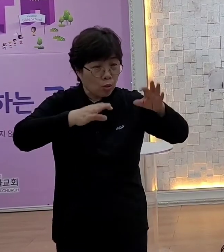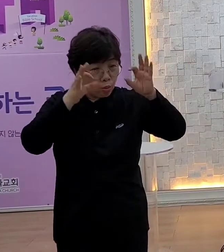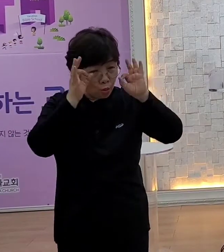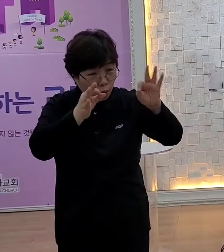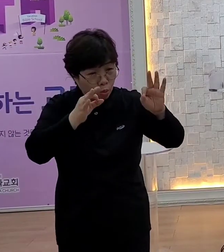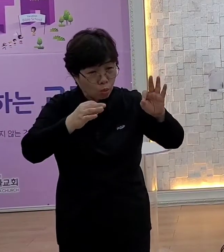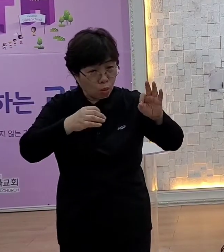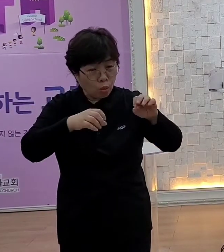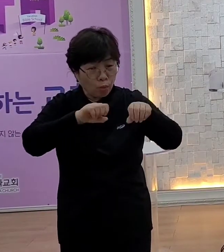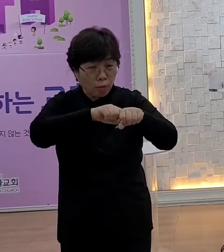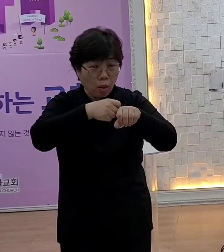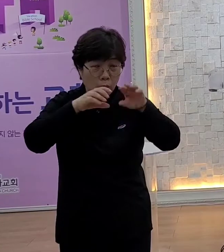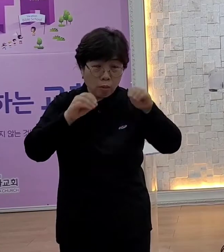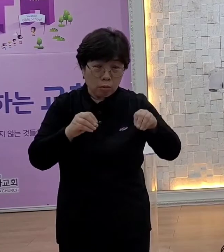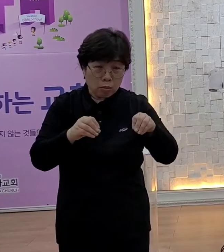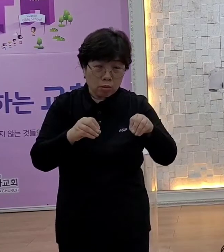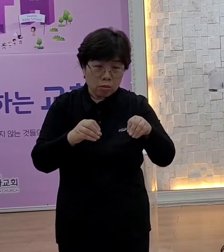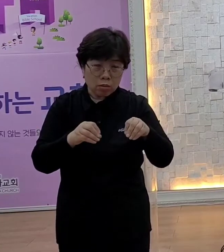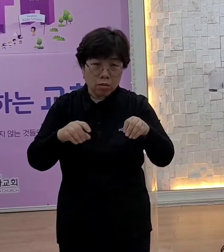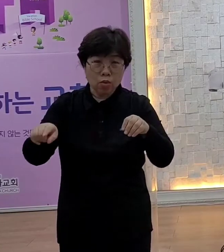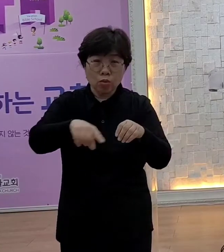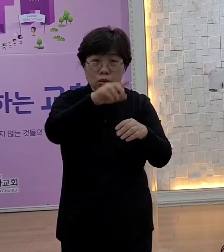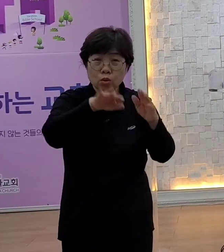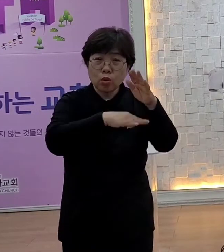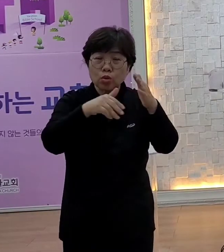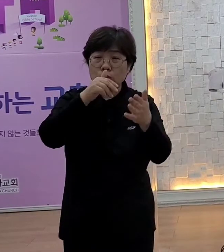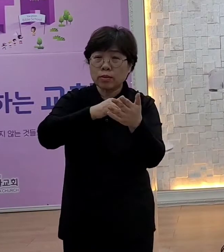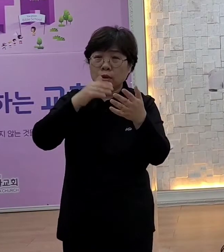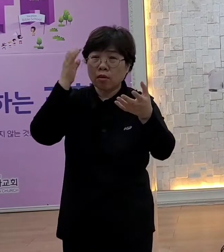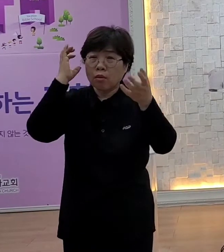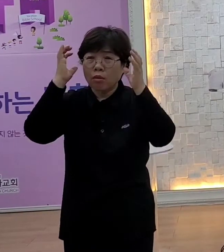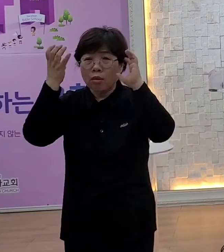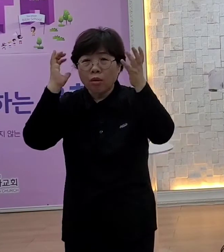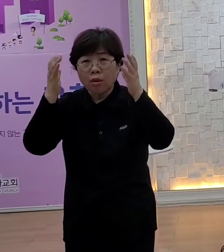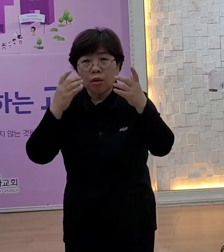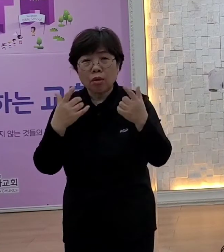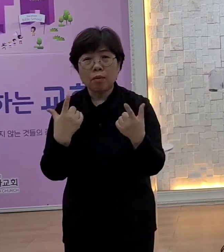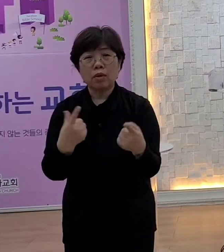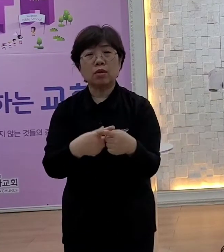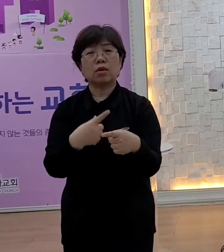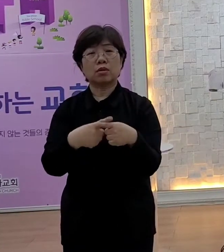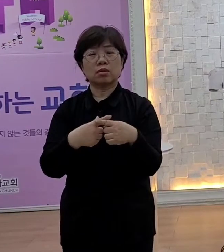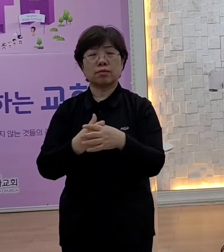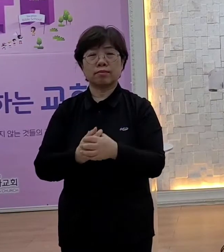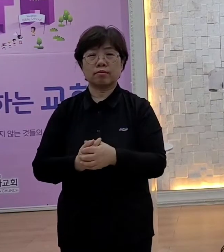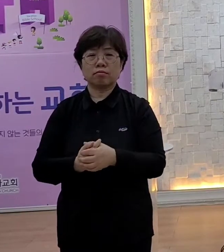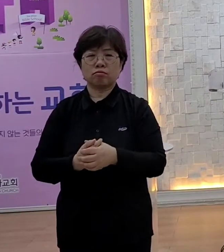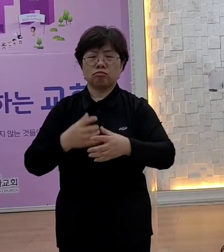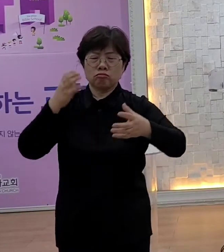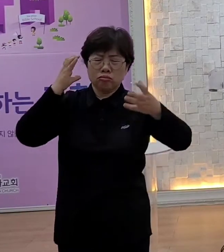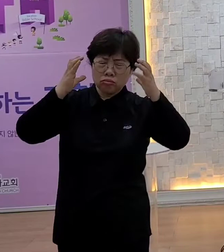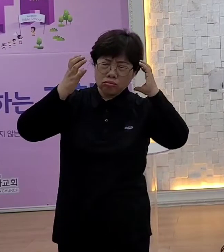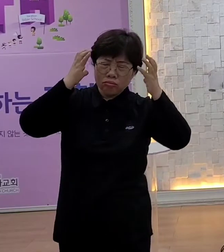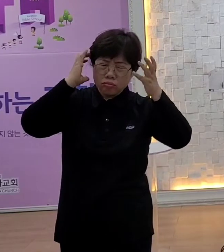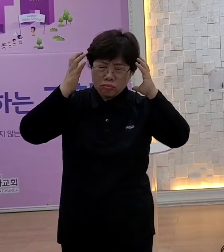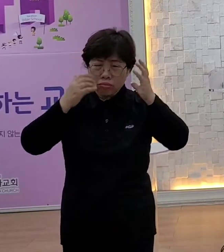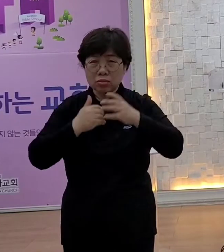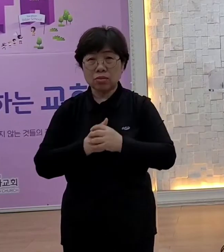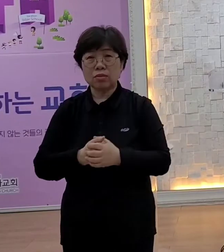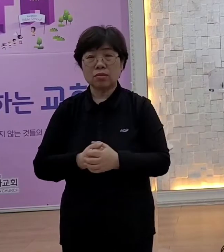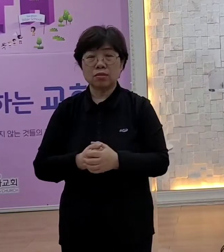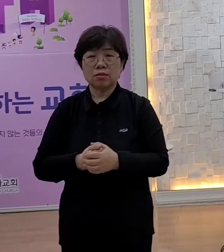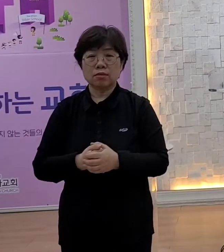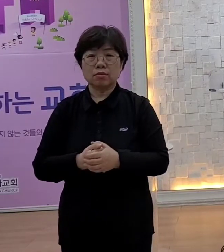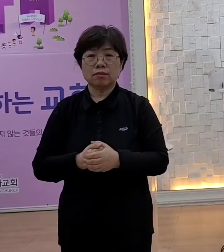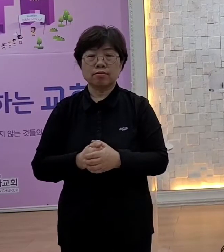안 내리시. 뭐가 맞아요, 그럼? 이 도대체 뭐냐? 혼란스러워.